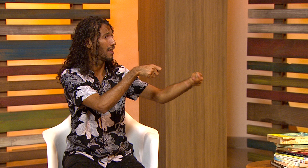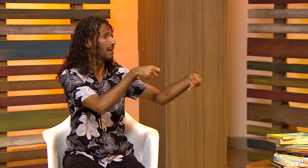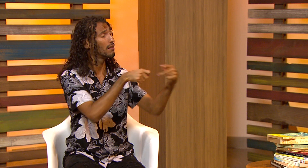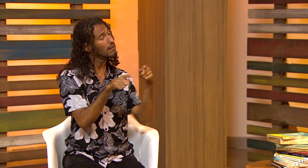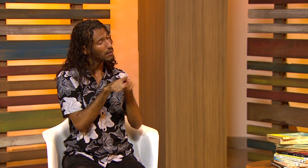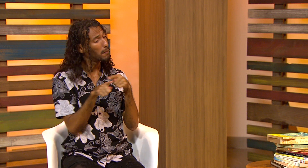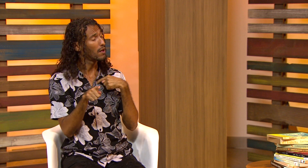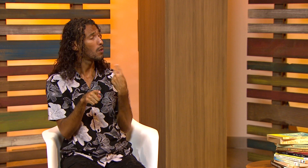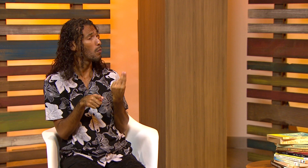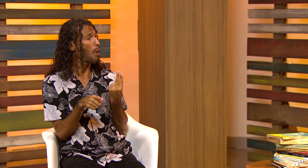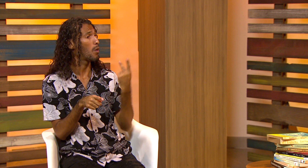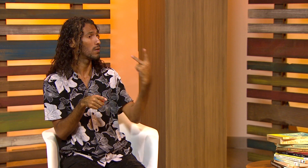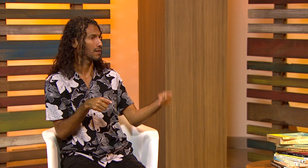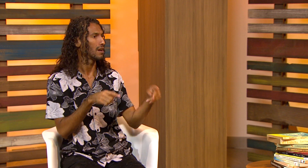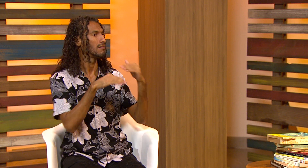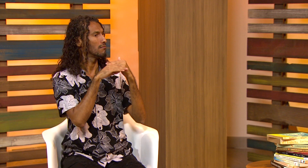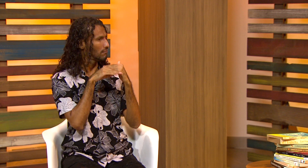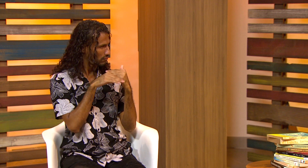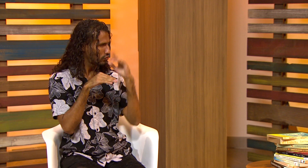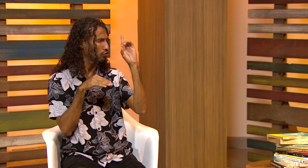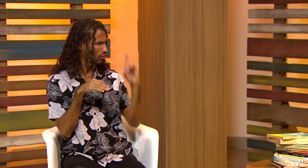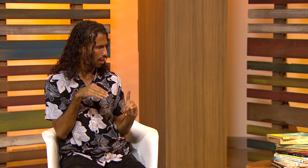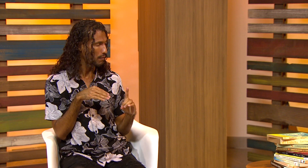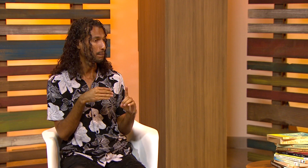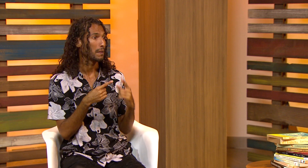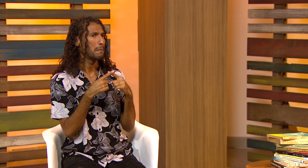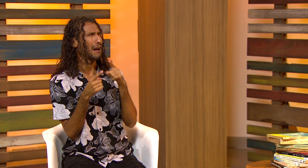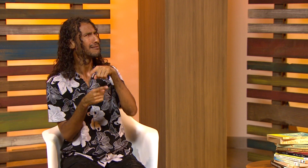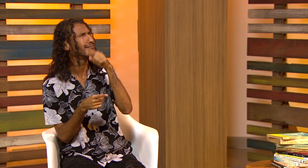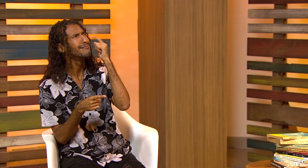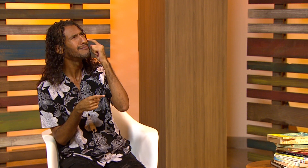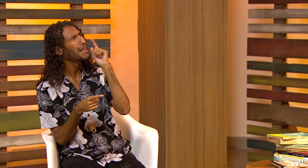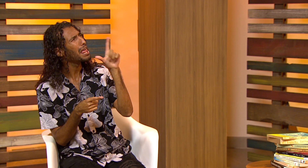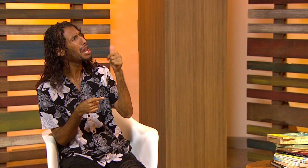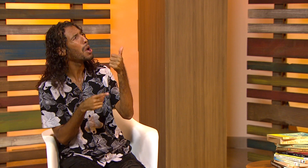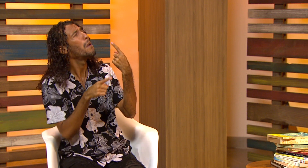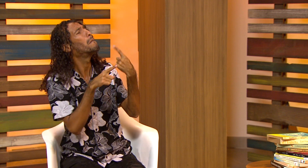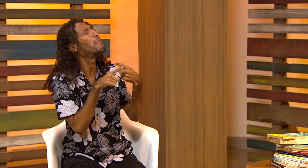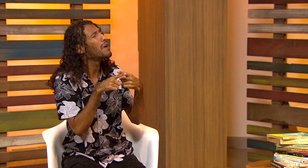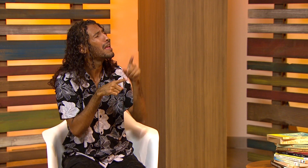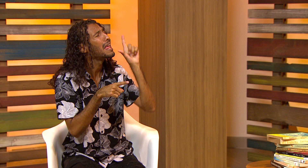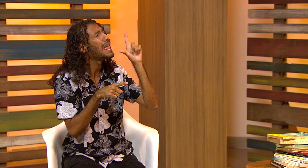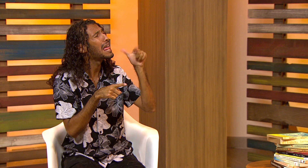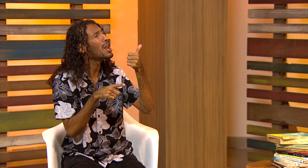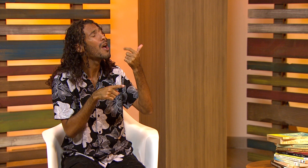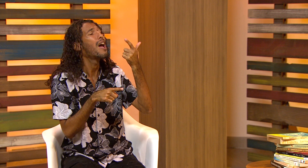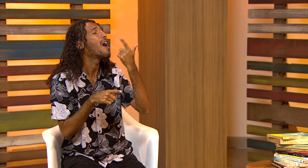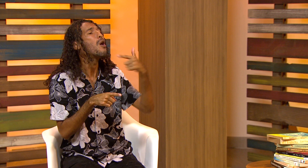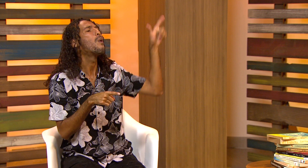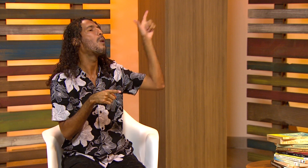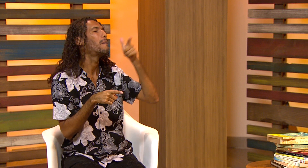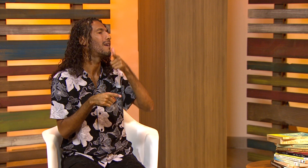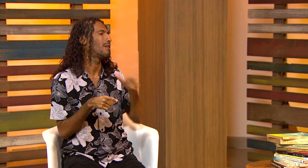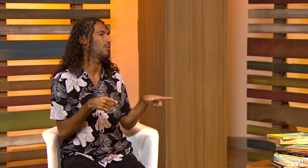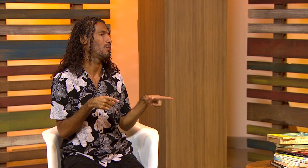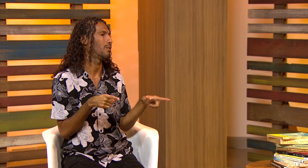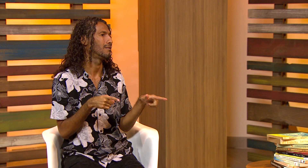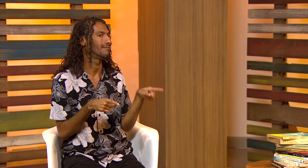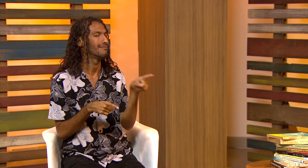o braille, e, assim, a gente queria fazer igual, né, da mesma forma, com os mesmos direitos que a gente tem. Mas como a gente poderia fazer essa tradução do L1 para